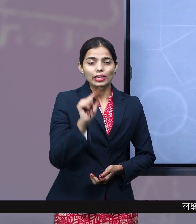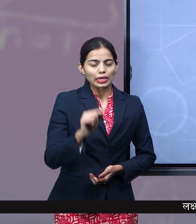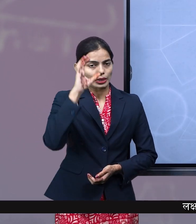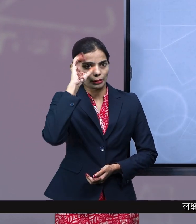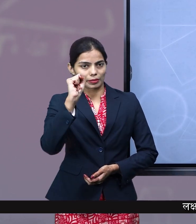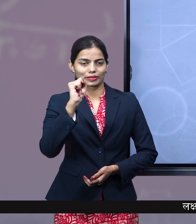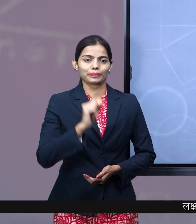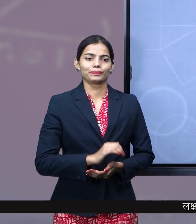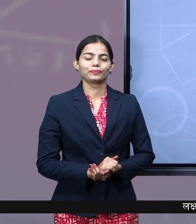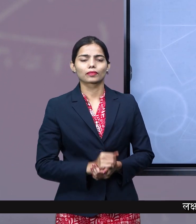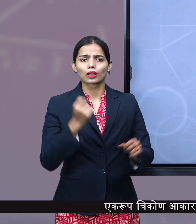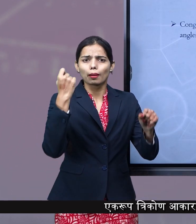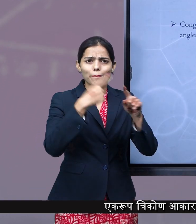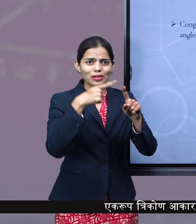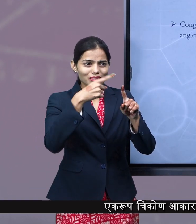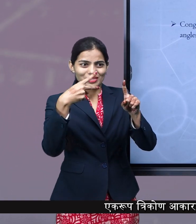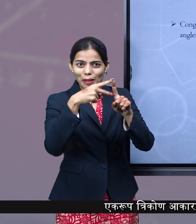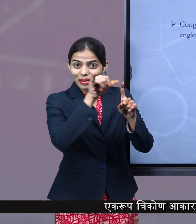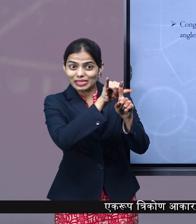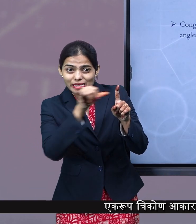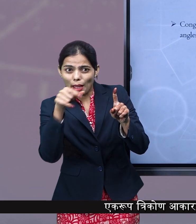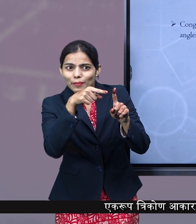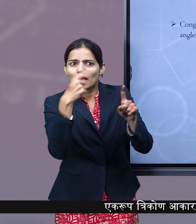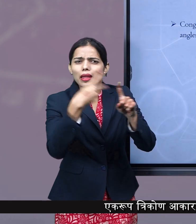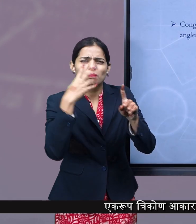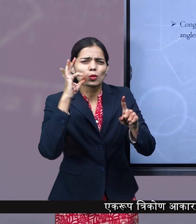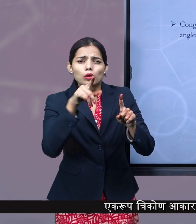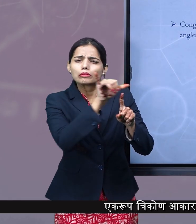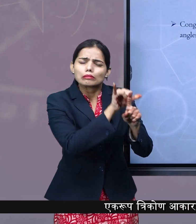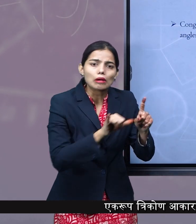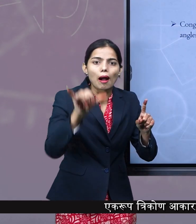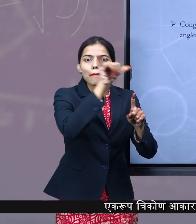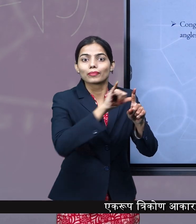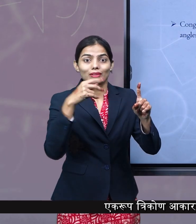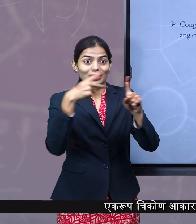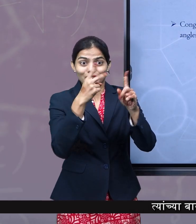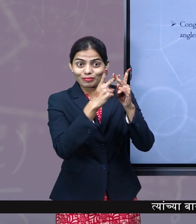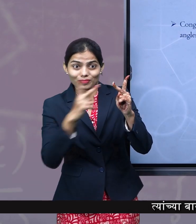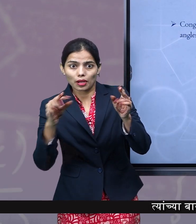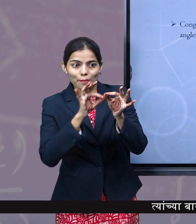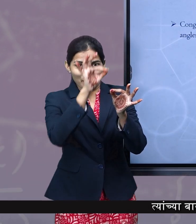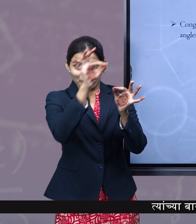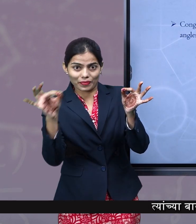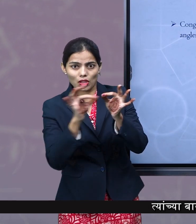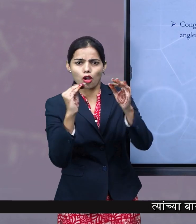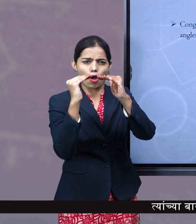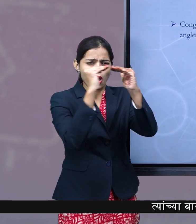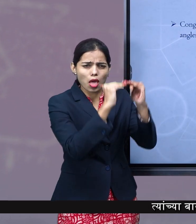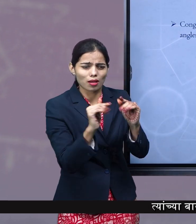लक्षात ठेवण्याचे मुद्दे. एकरूप त्रिकोण आकार आणि आकारात अगदी सारखेच असतात, त्यांच्या बाजू आणि कोन